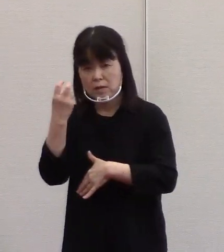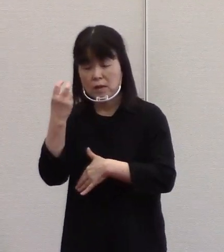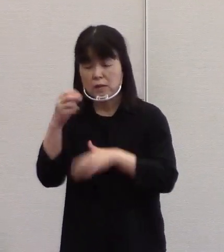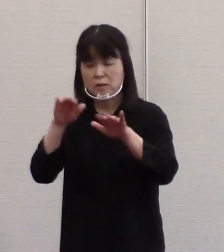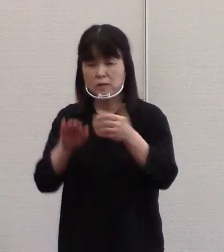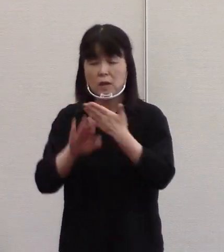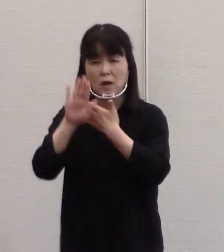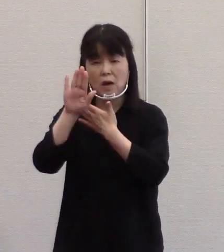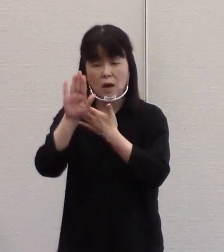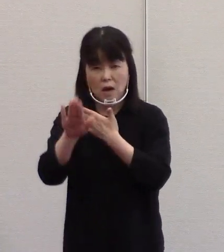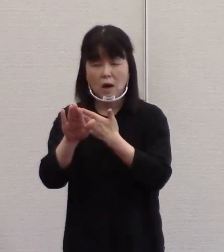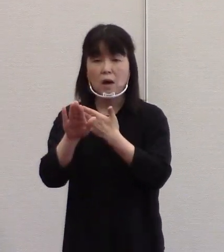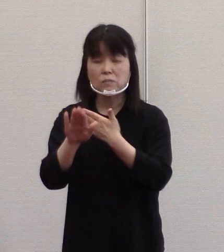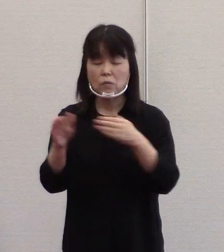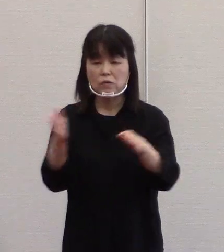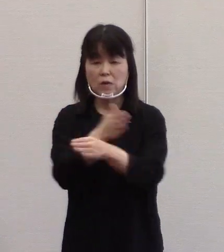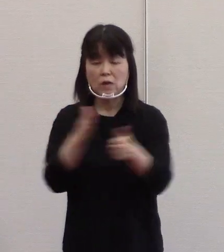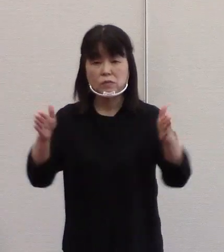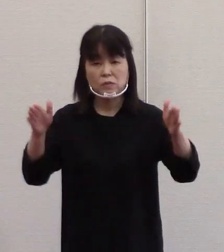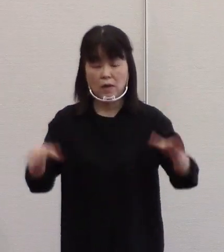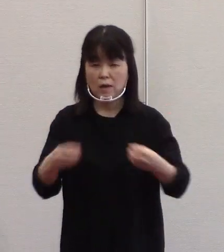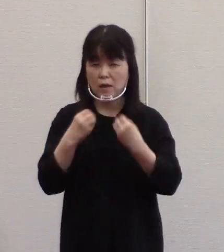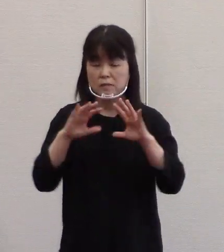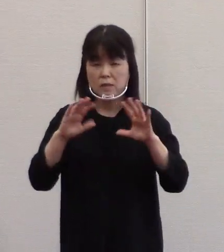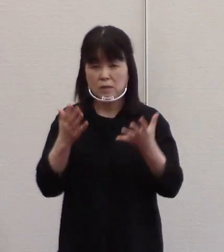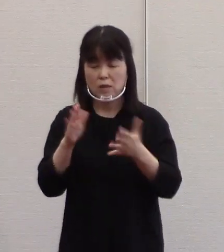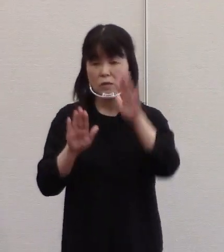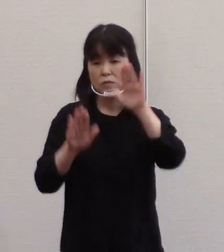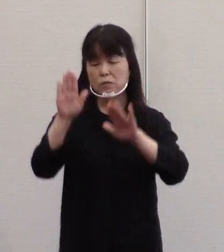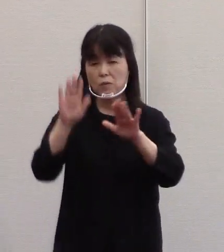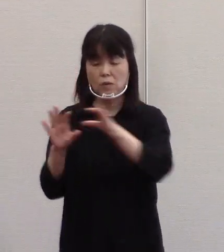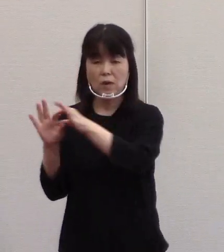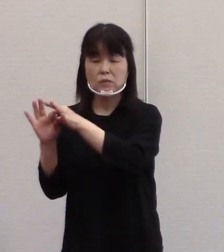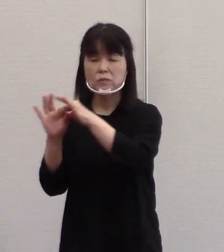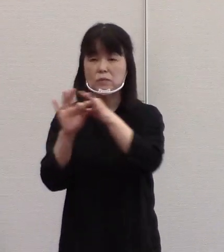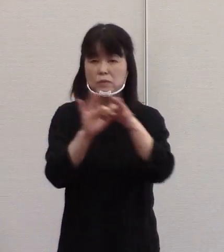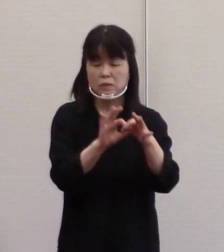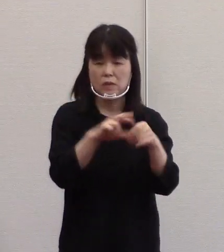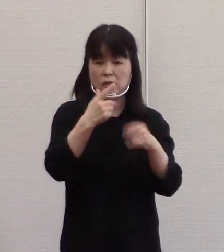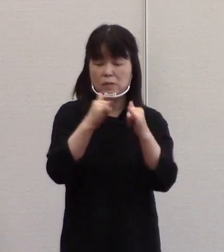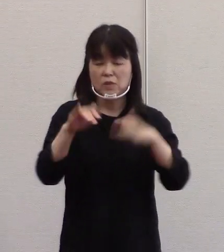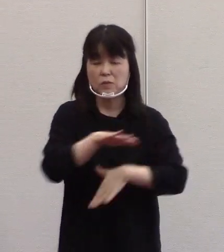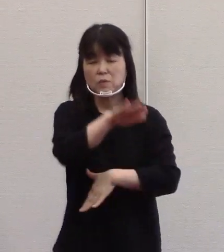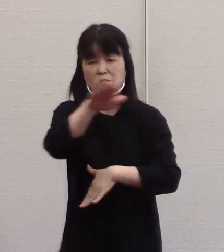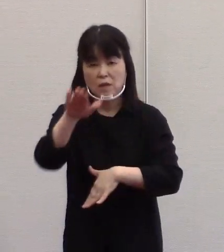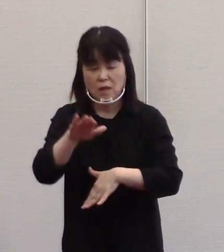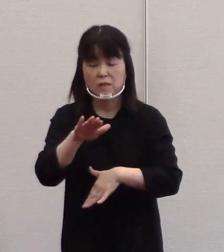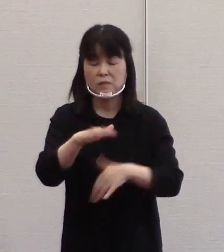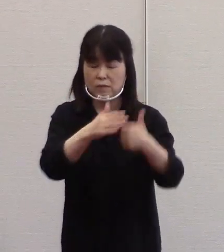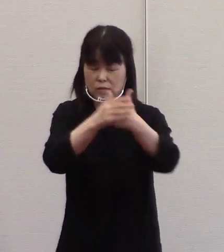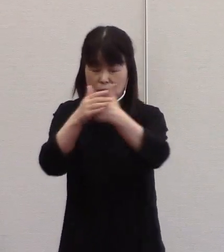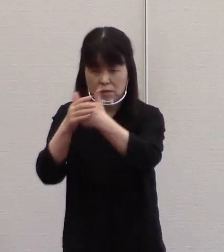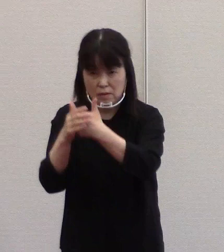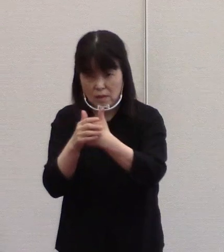ぎ、まあ、市民の皆さんにさまざまな形で協力していただきながら、なんとか、